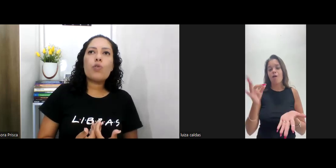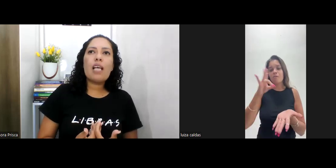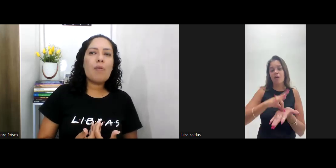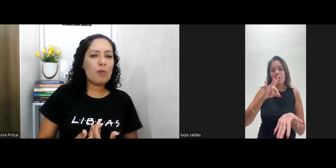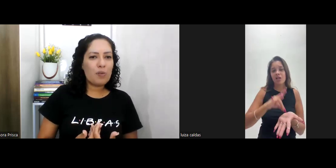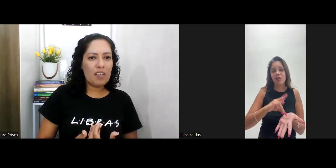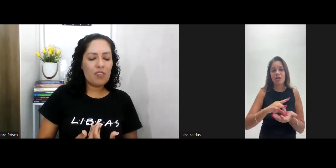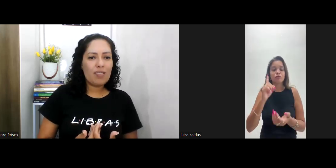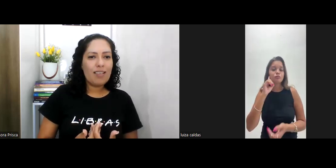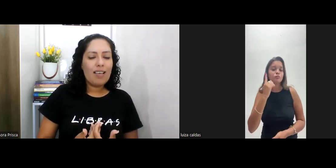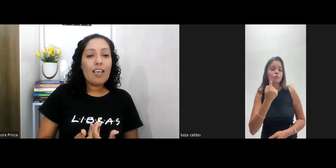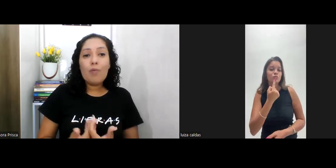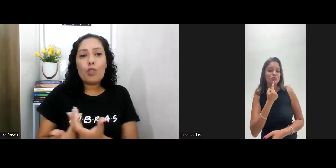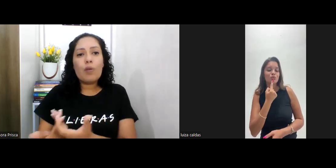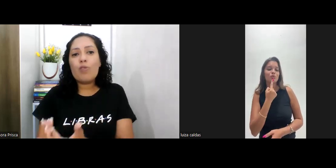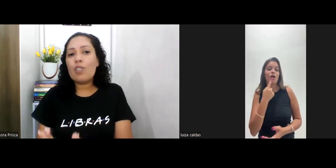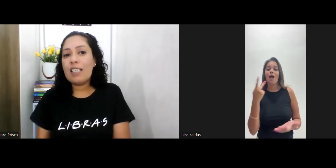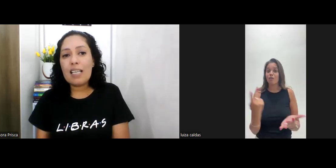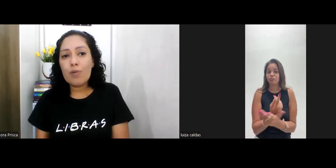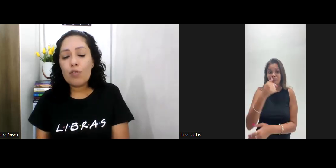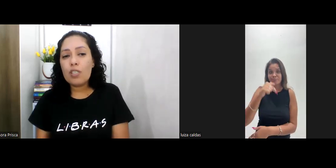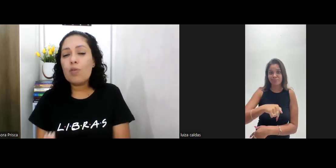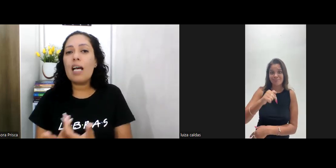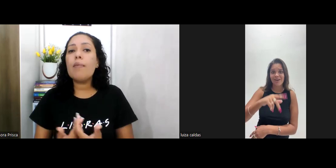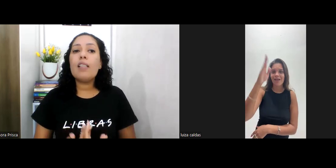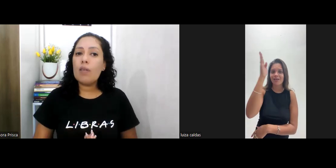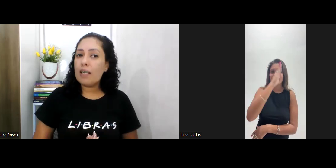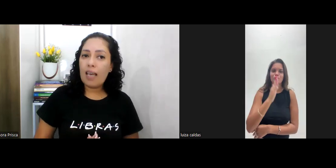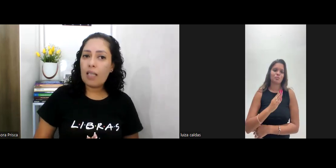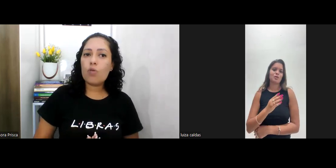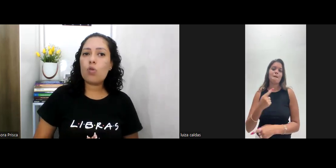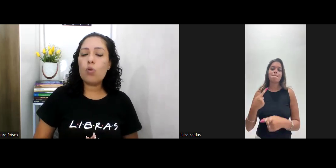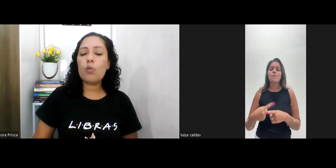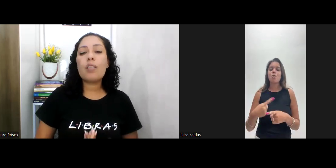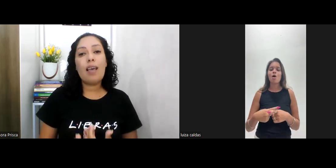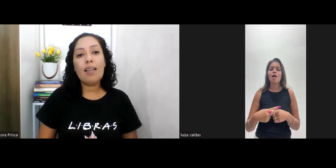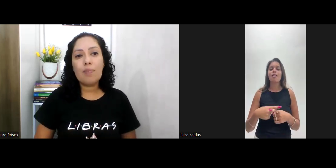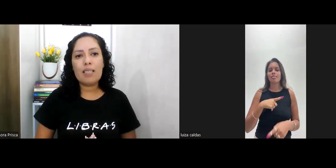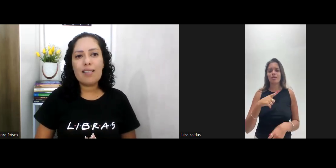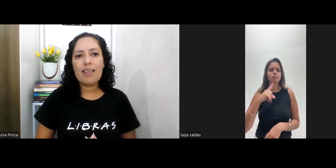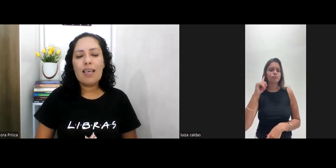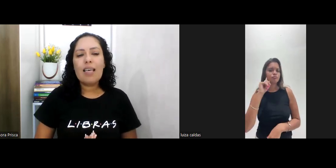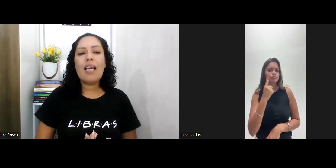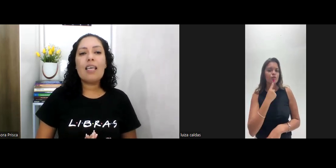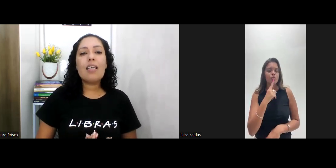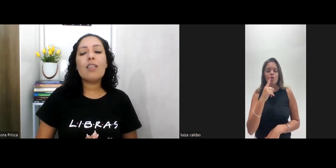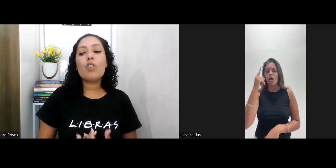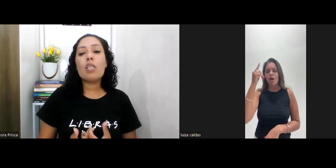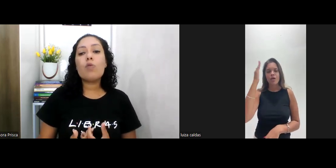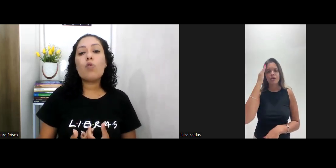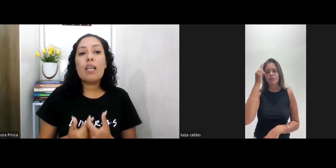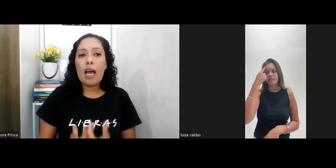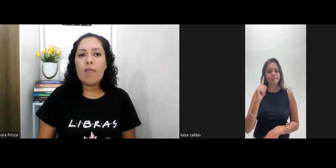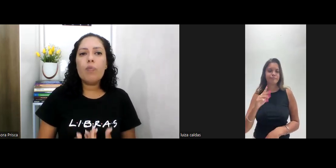Muitos surdos não sabem português. E muitos profissionais de saúde não sabem a língua materna do surdo, que é a Libras. E aí